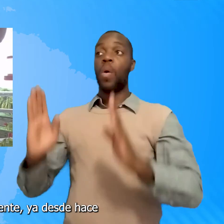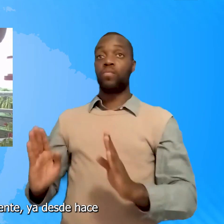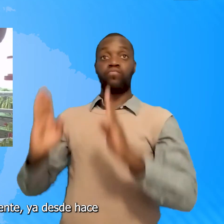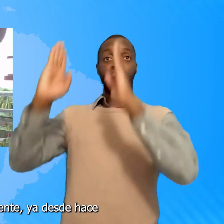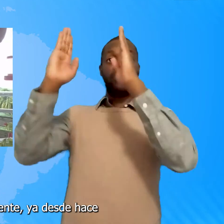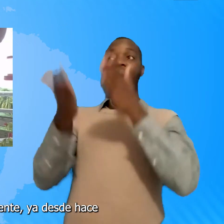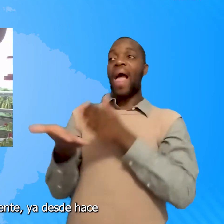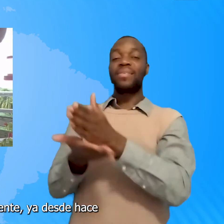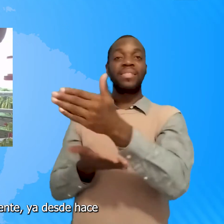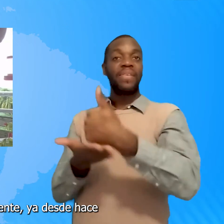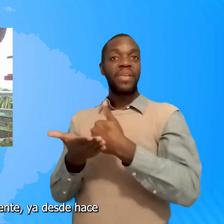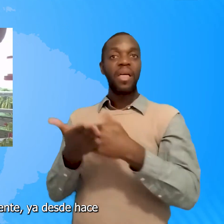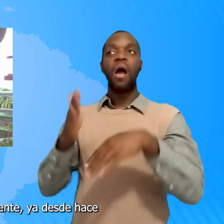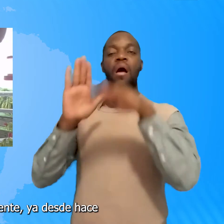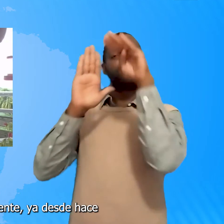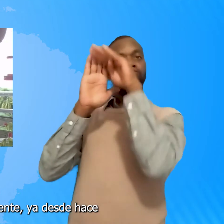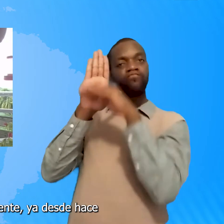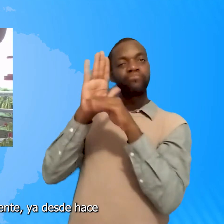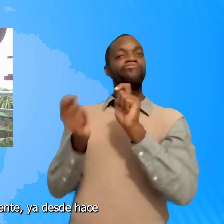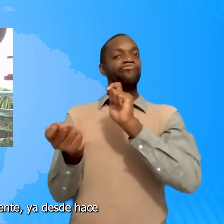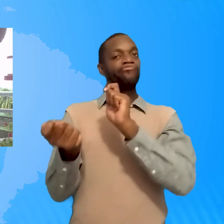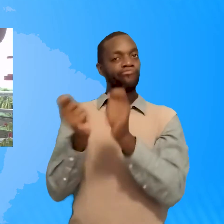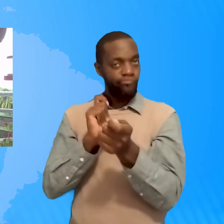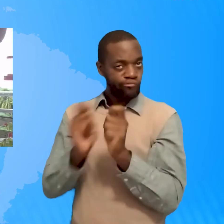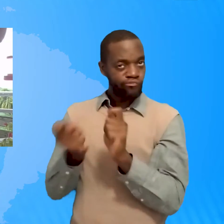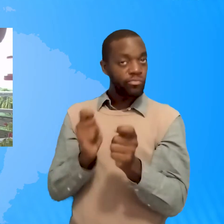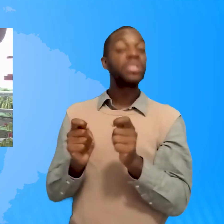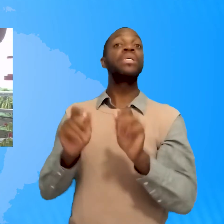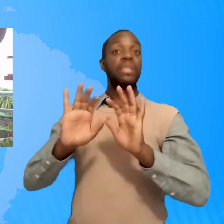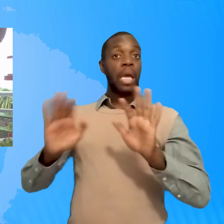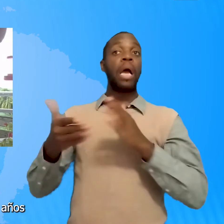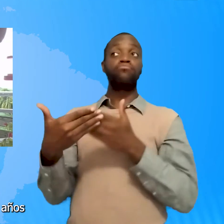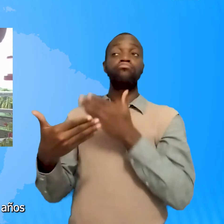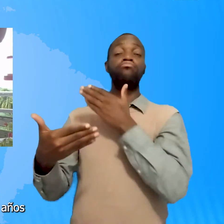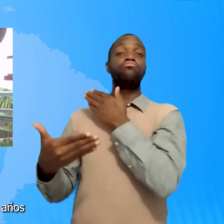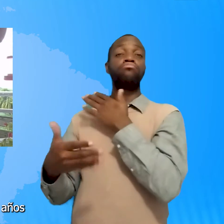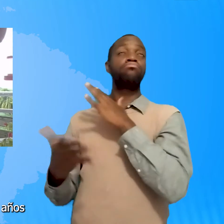hay sistemáticamente ya desde hace